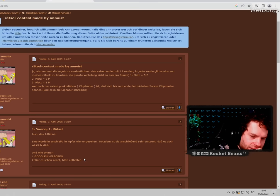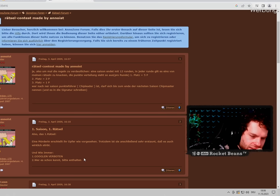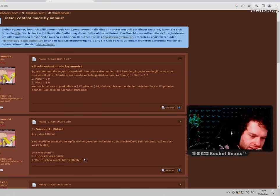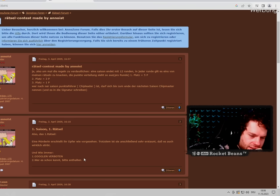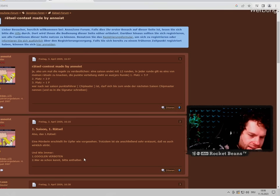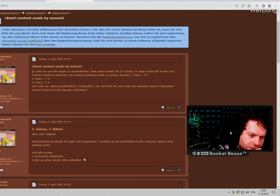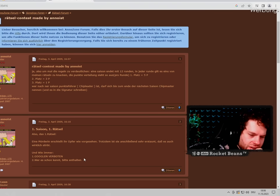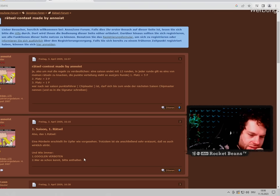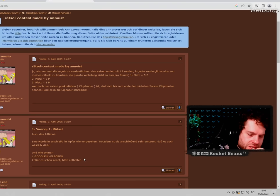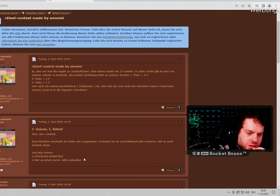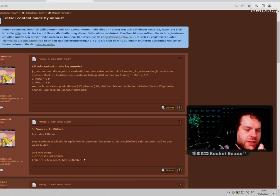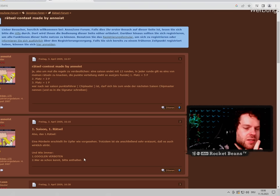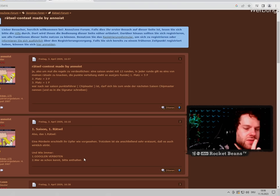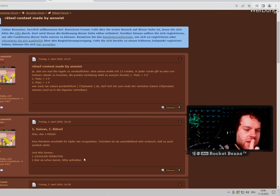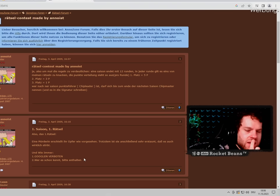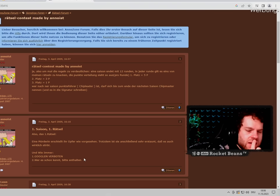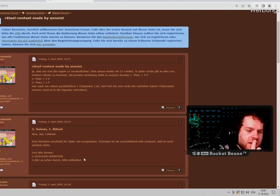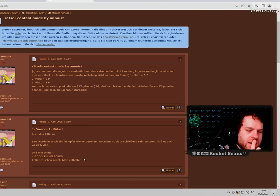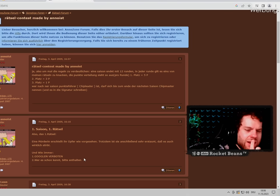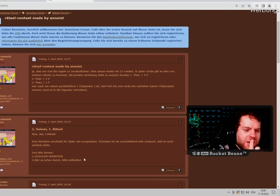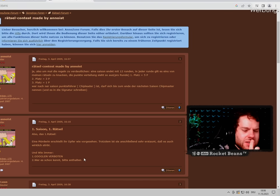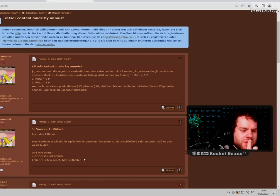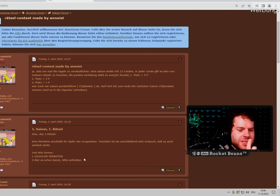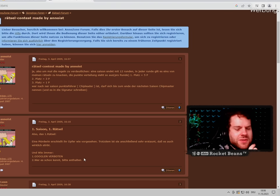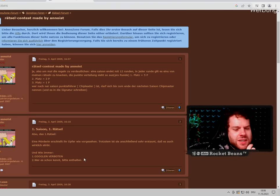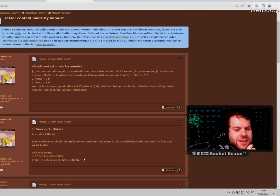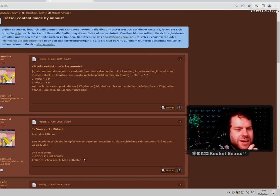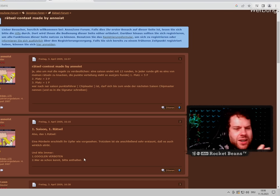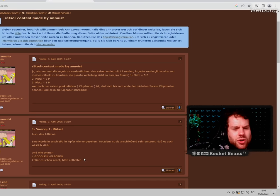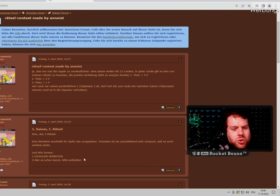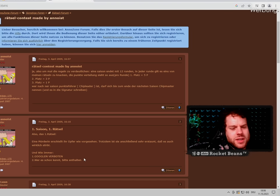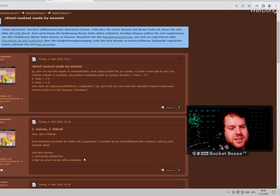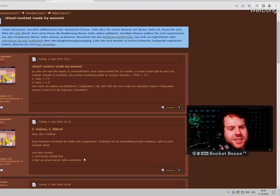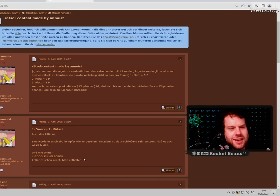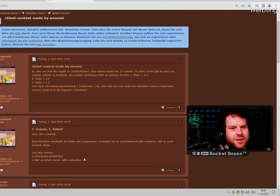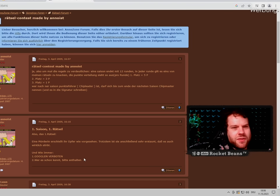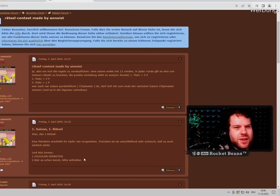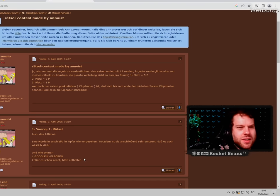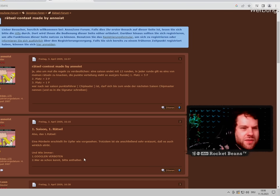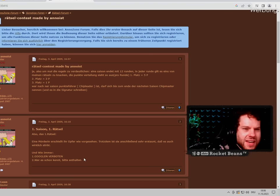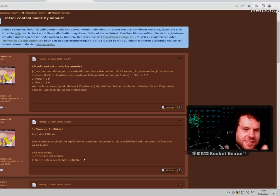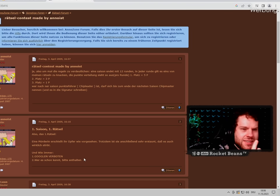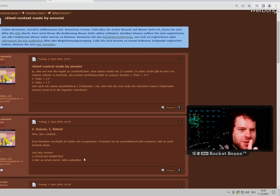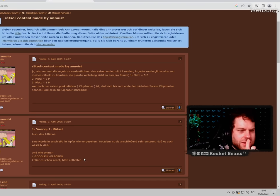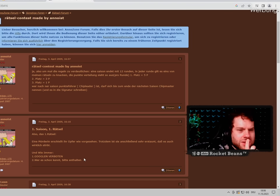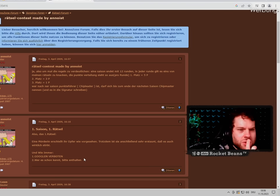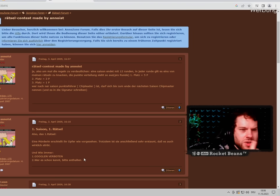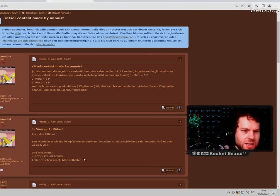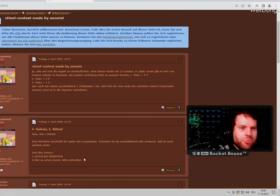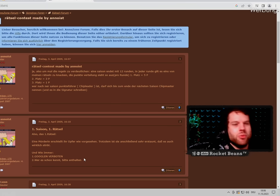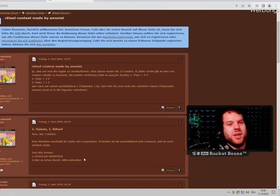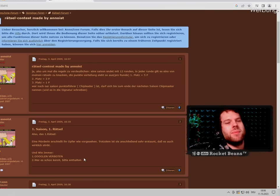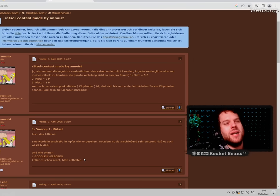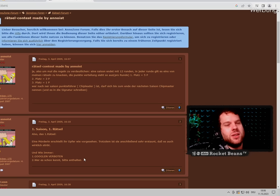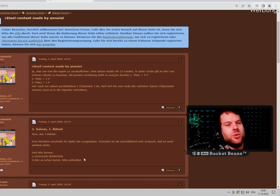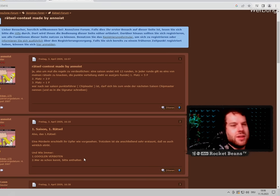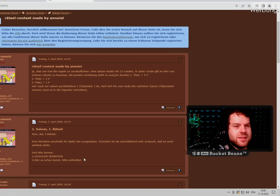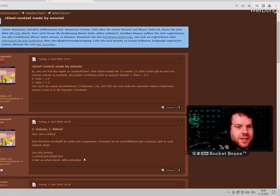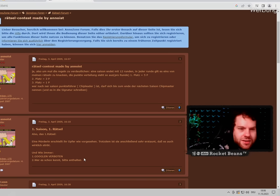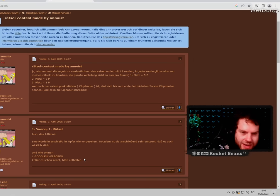Ja, irgendwie sowas wie... Entweder sowas wie eine kugelsichere Weste oder so. Hier, probier mal die kugelsichere